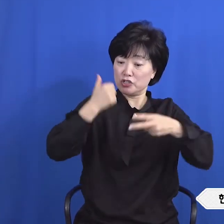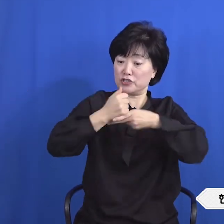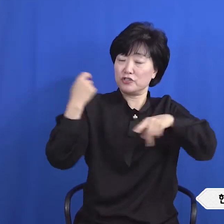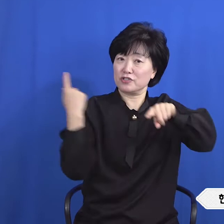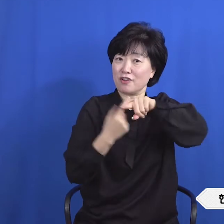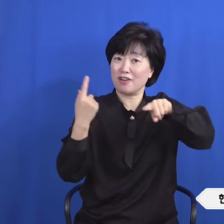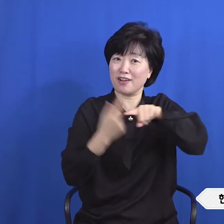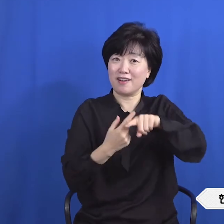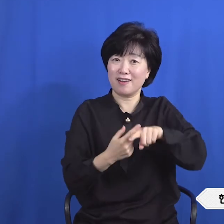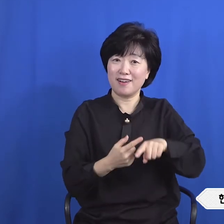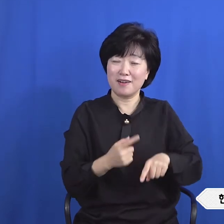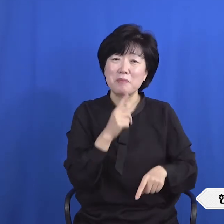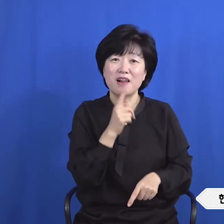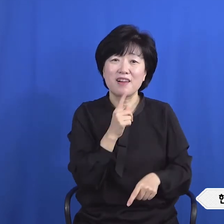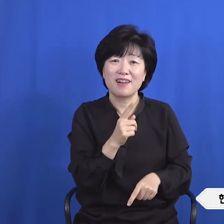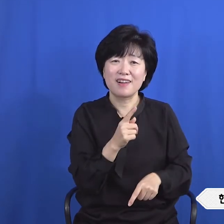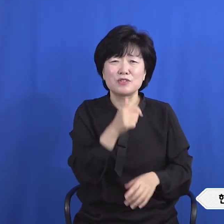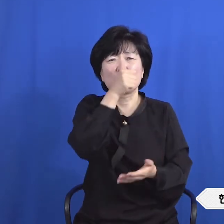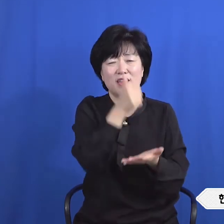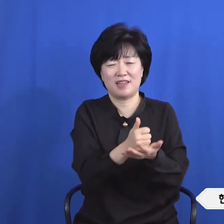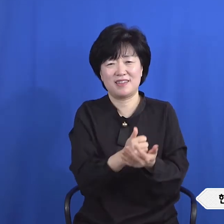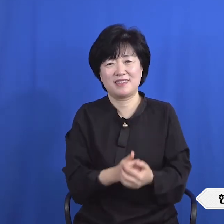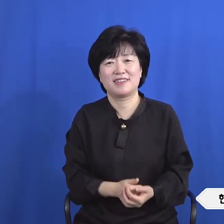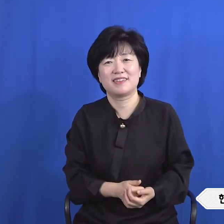있느냐? 그것입니다.